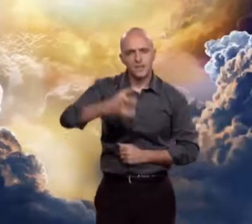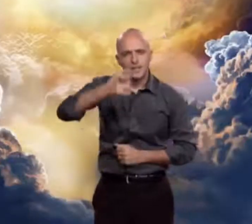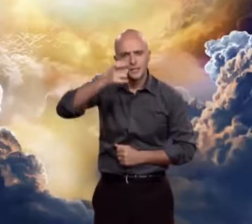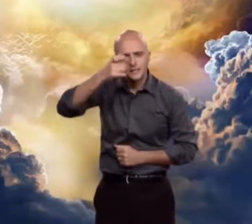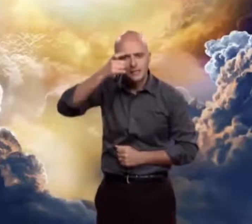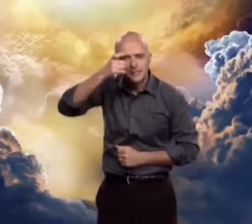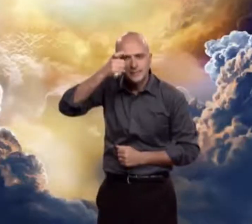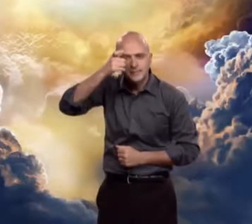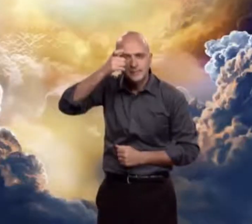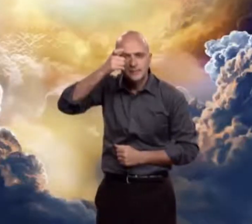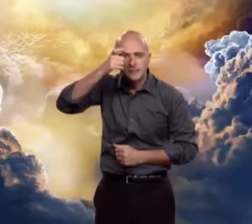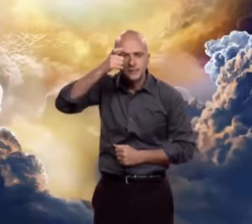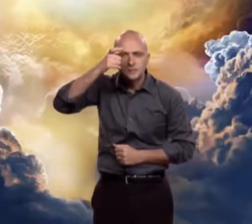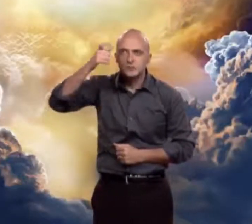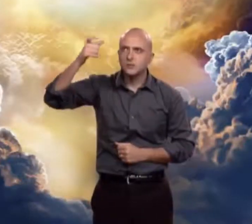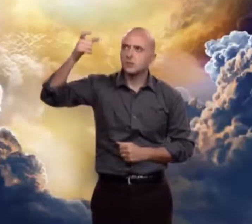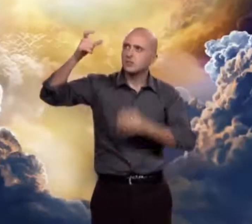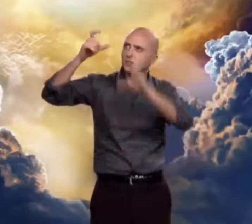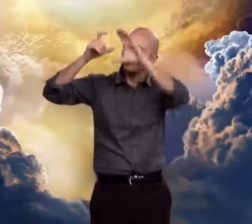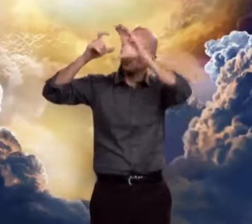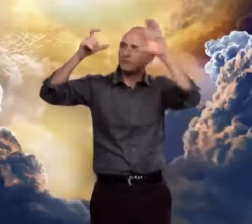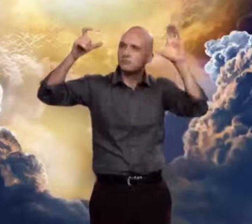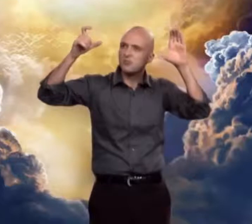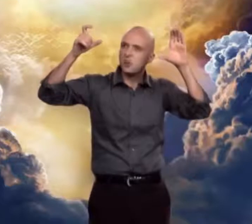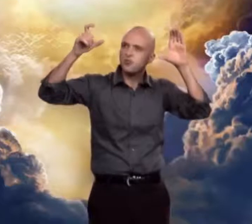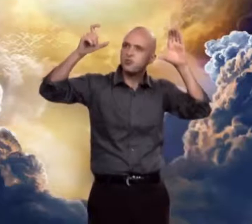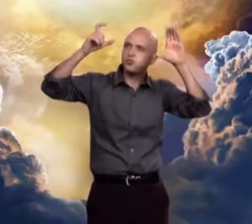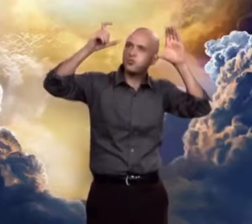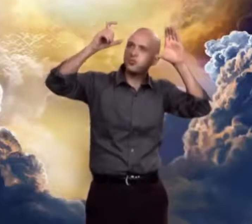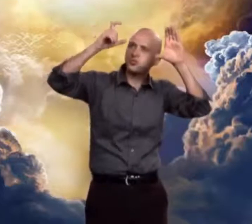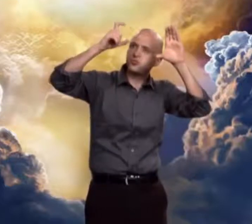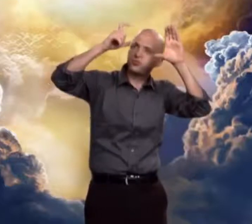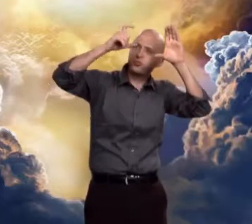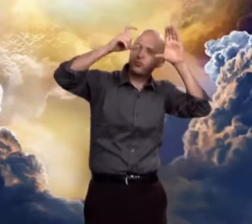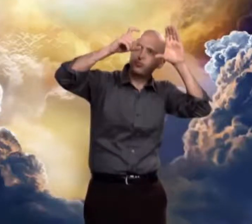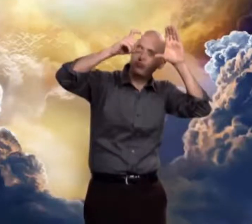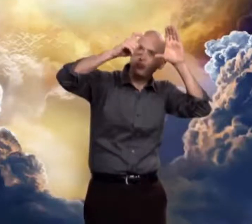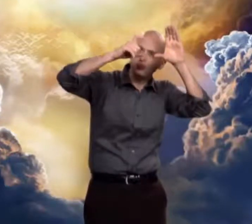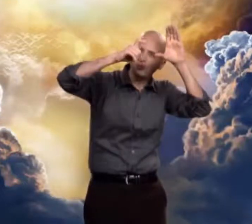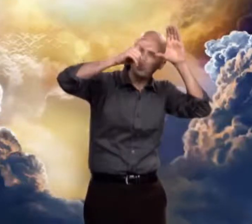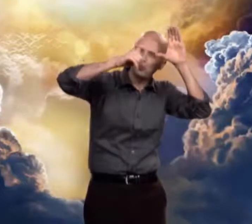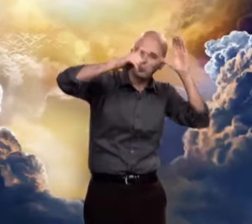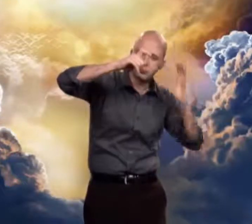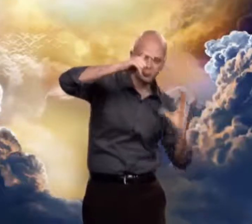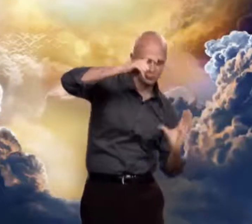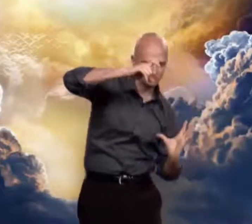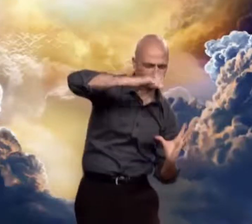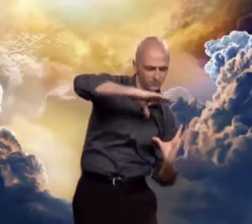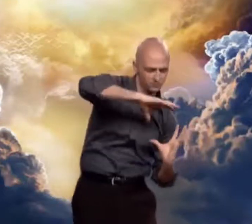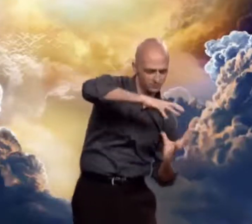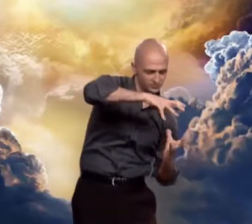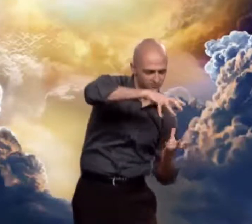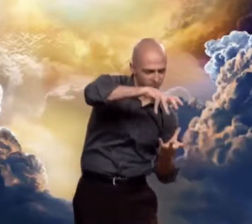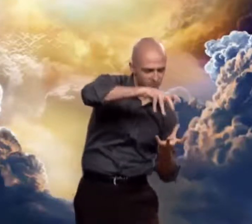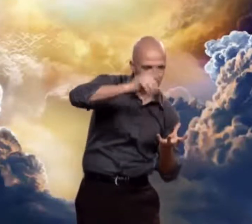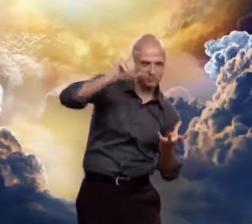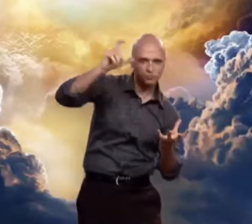as injustas restrições de Deus haviam levado o ser humano à queda, assim como determinaram sua própria rebelião.